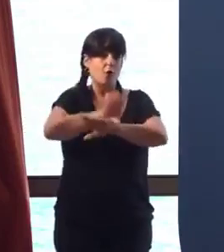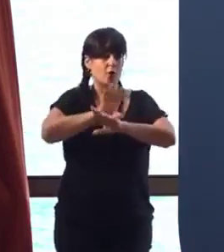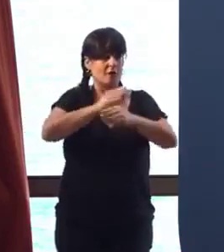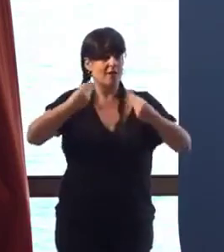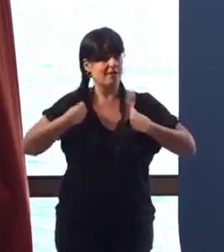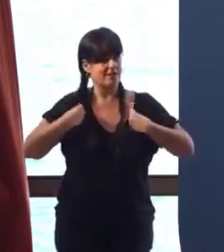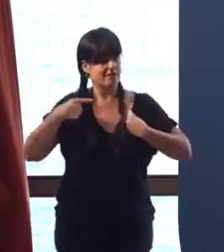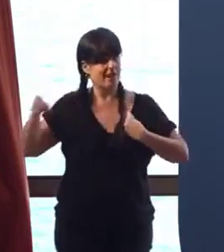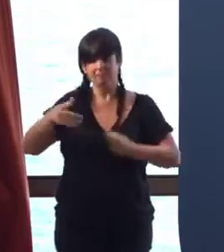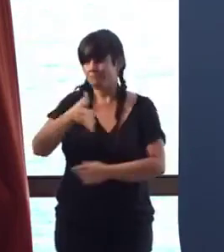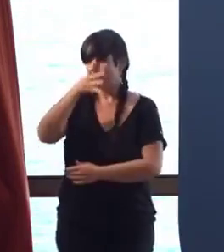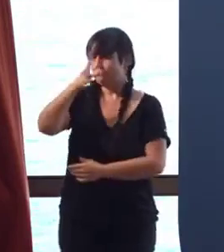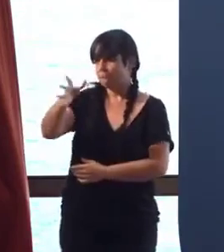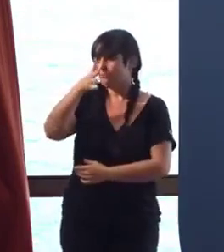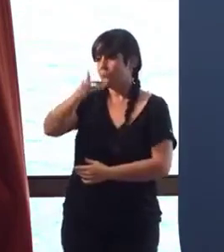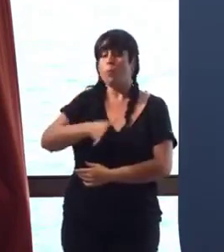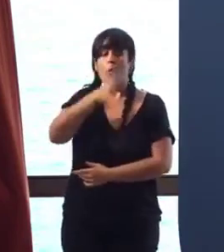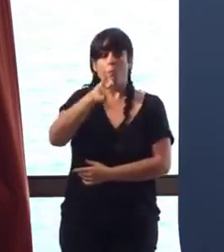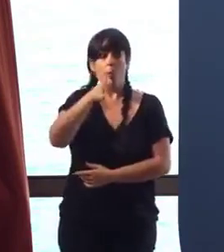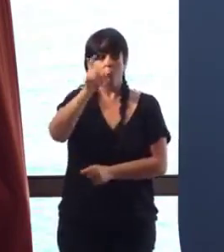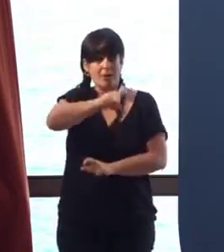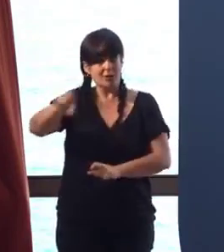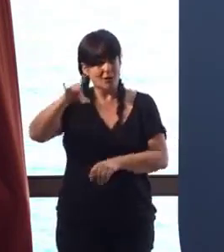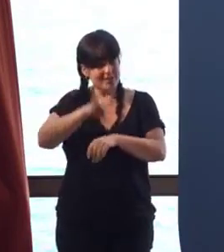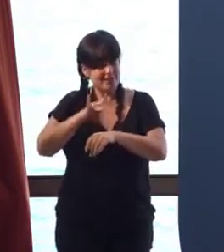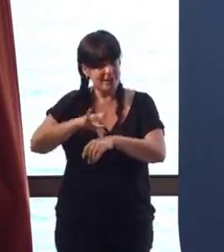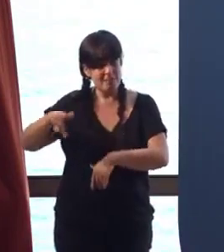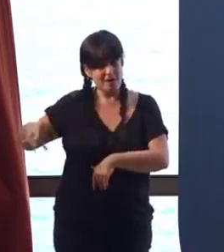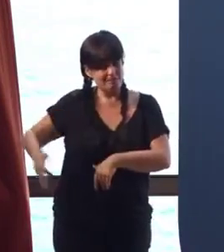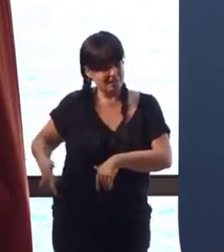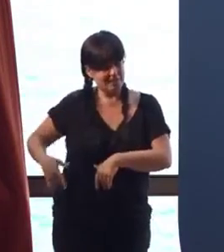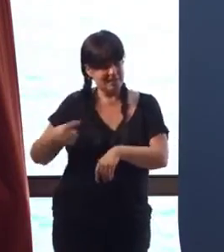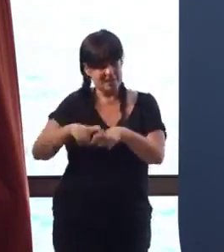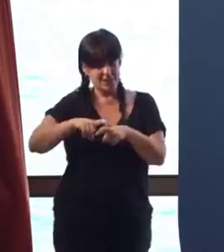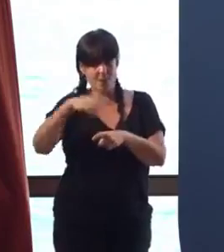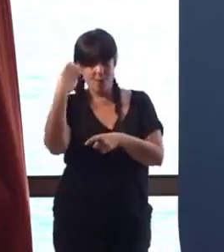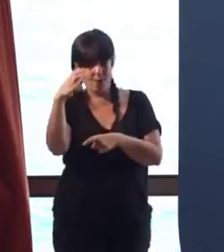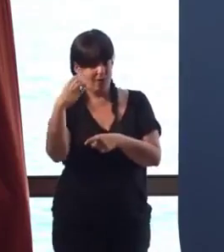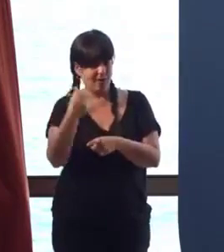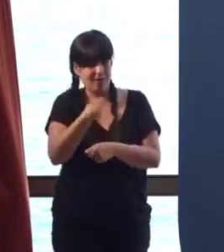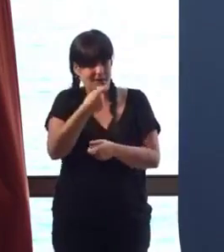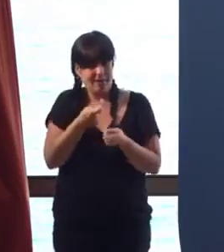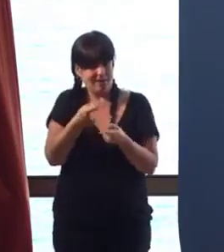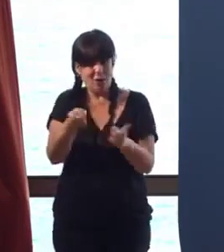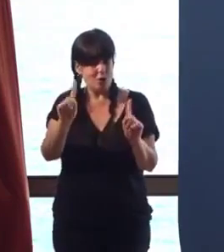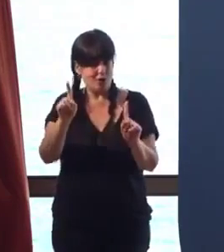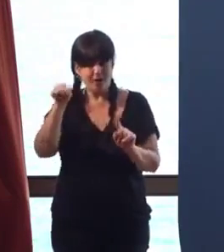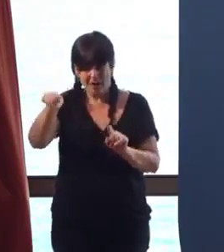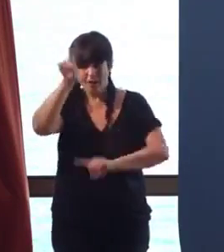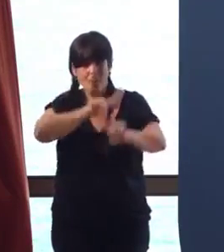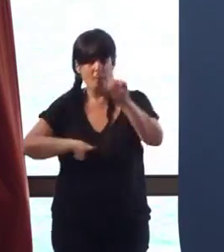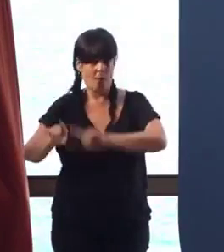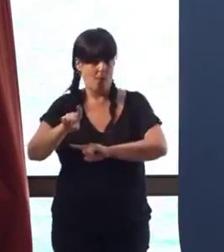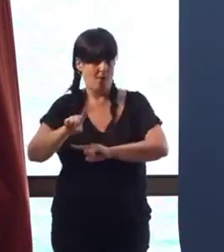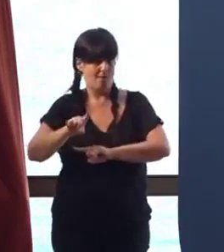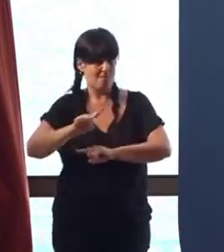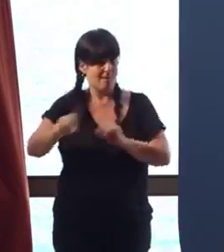proporcionar medicamentos a los enfermos de hepatitis C. No es un problema solo de que sean corruptos, sino que son ineficientes.